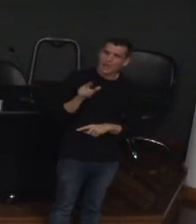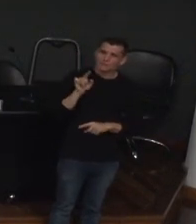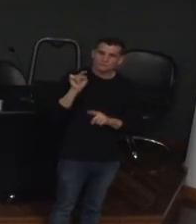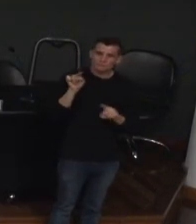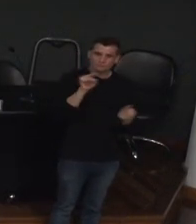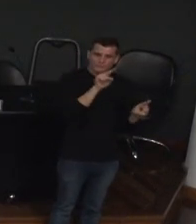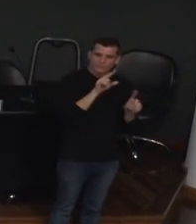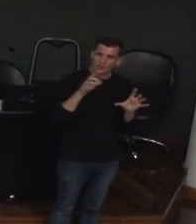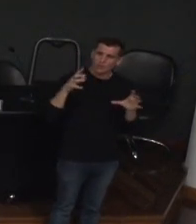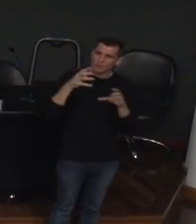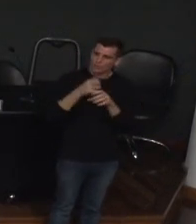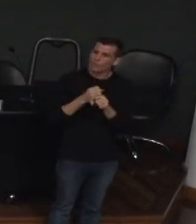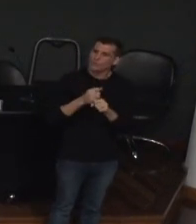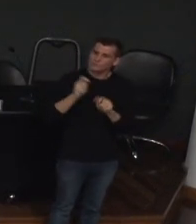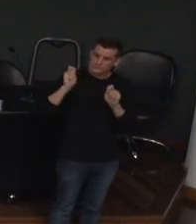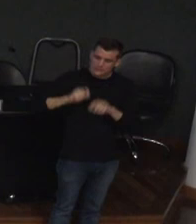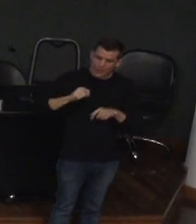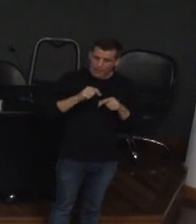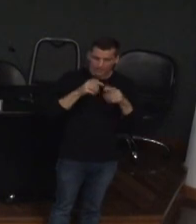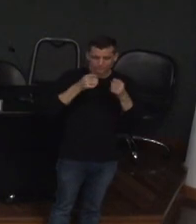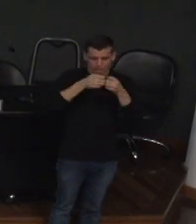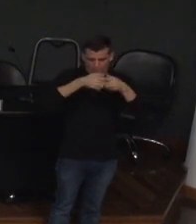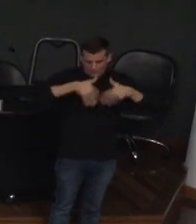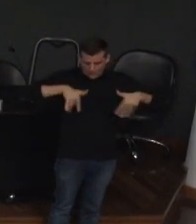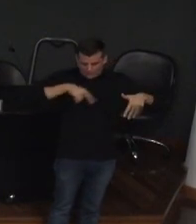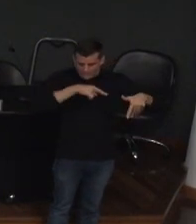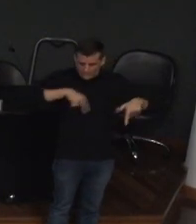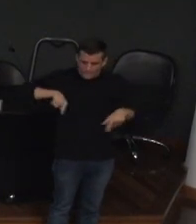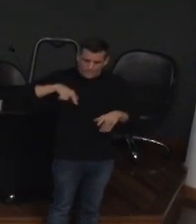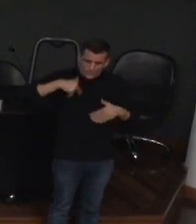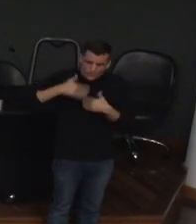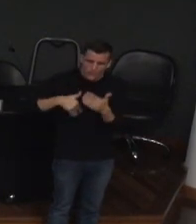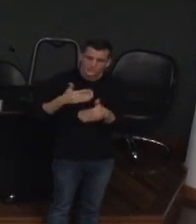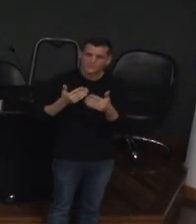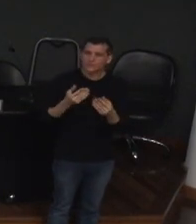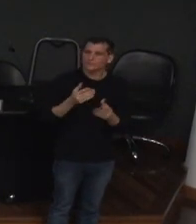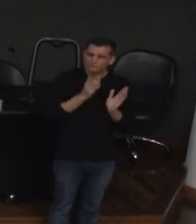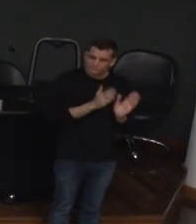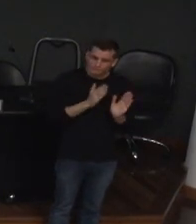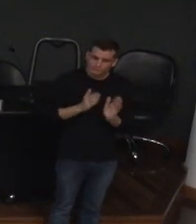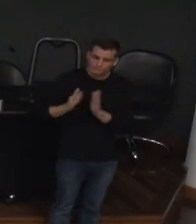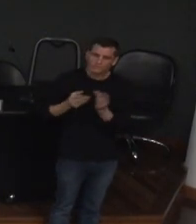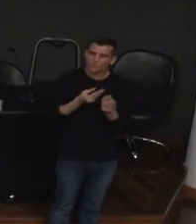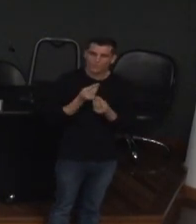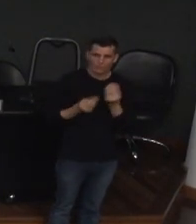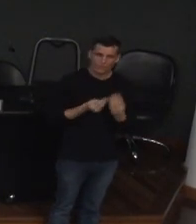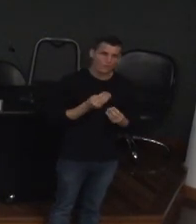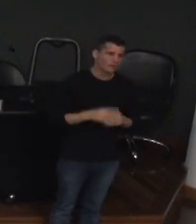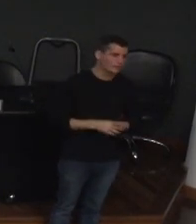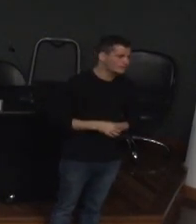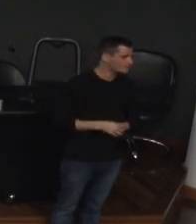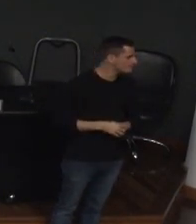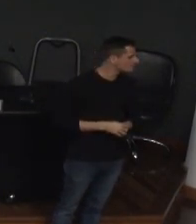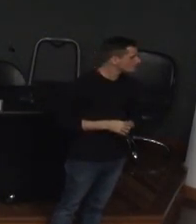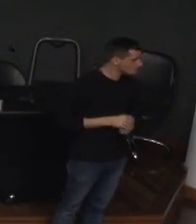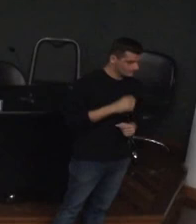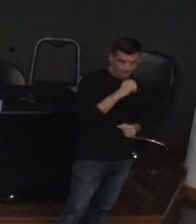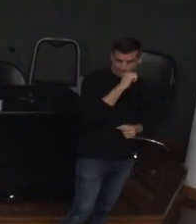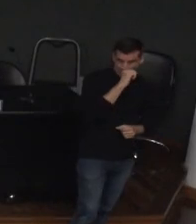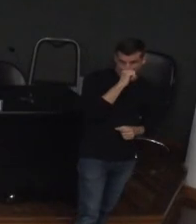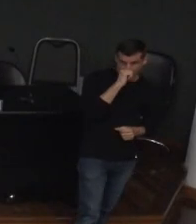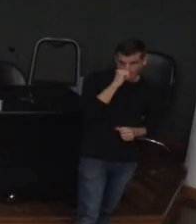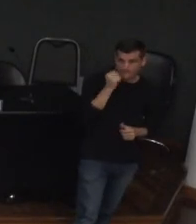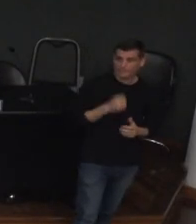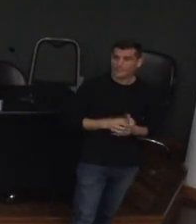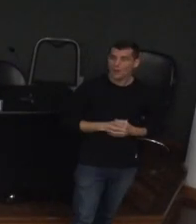alguma coisa. Né? Já pode dizer que tem. É... mais um grupo? Vamos lá. Vamos ver que horas são. Não sei se vai